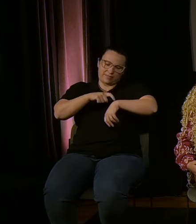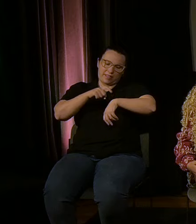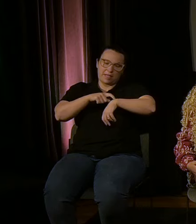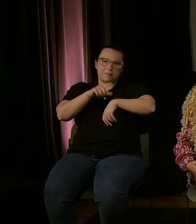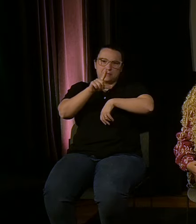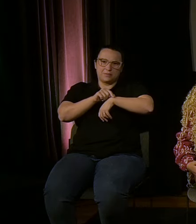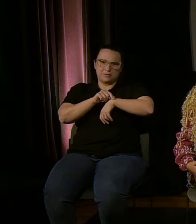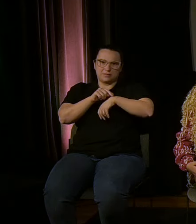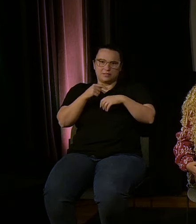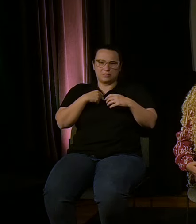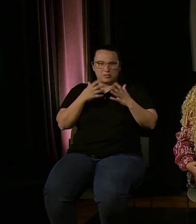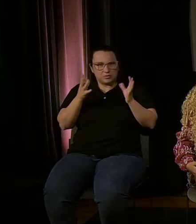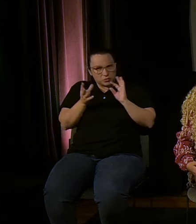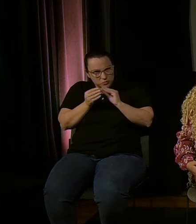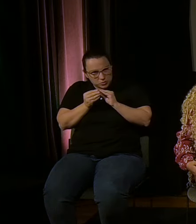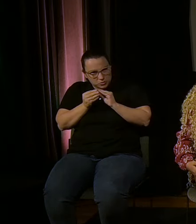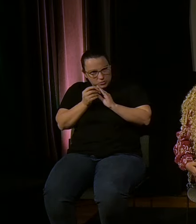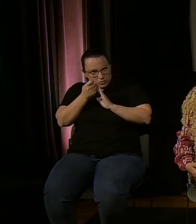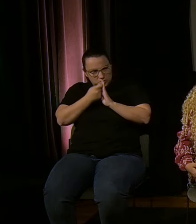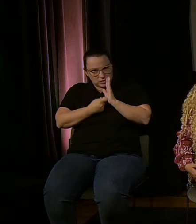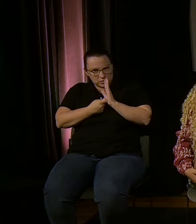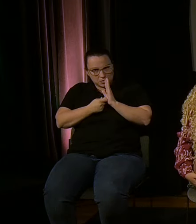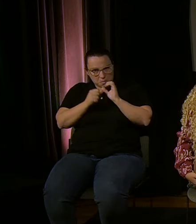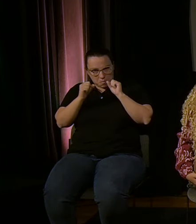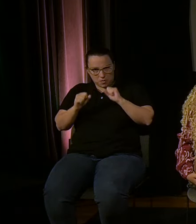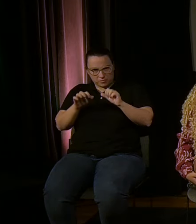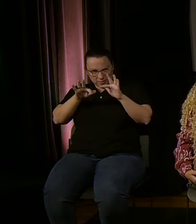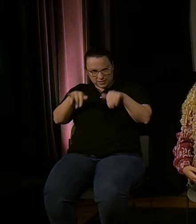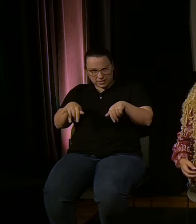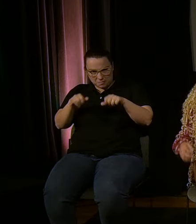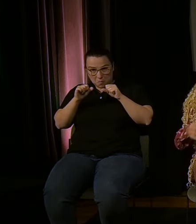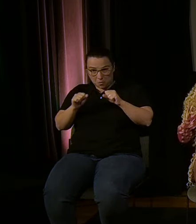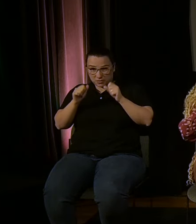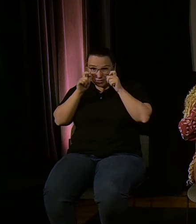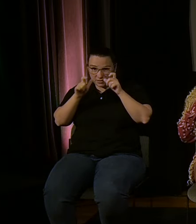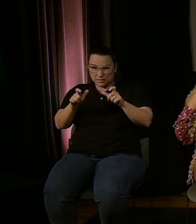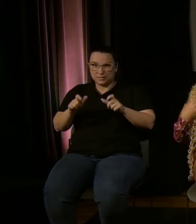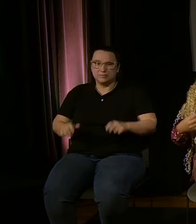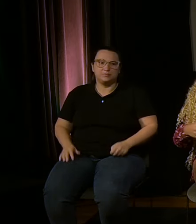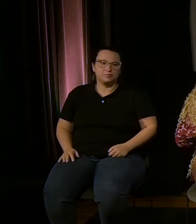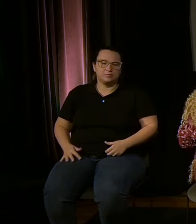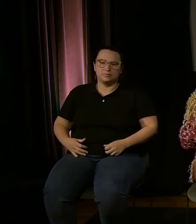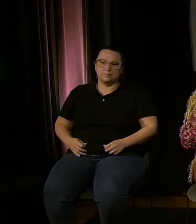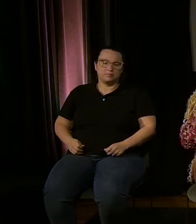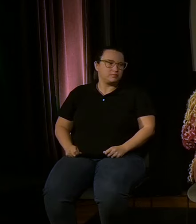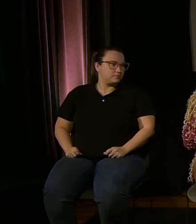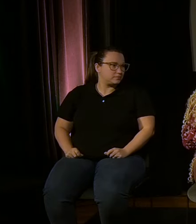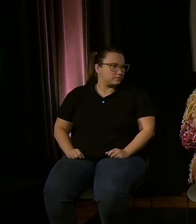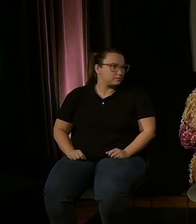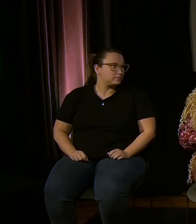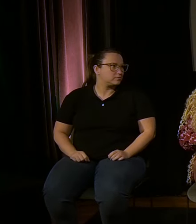o Cone Campos escreve nessa carta para o crítico. Acho que pode ser interessante para finalizar. Tem mais?